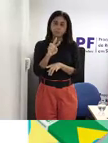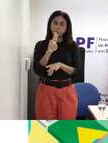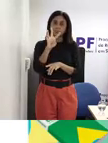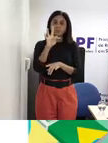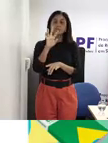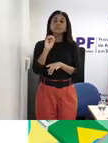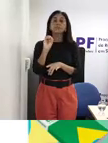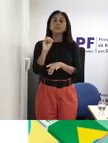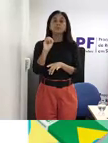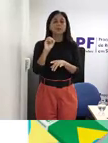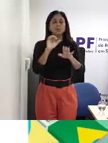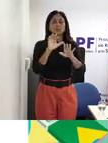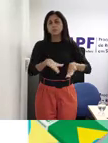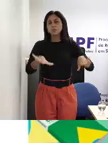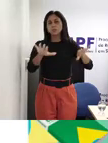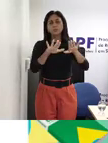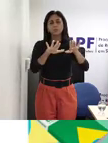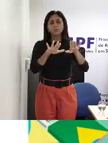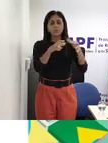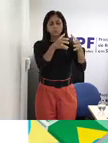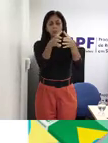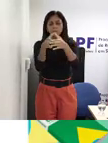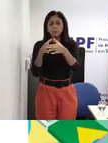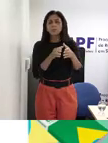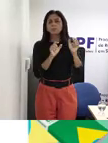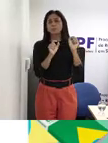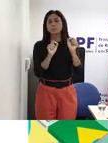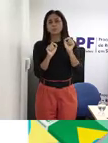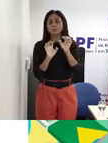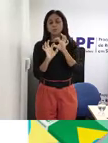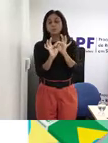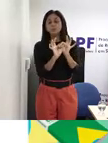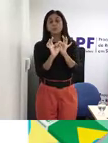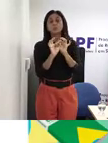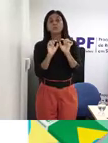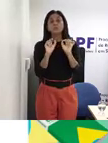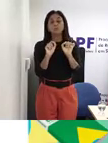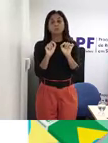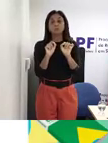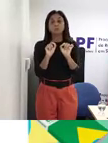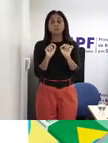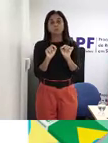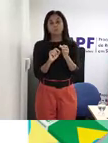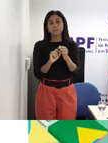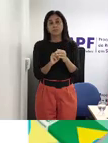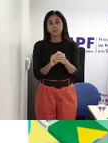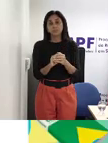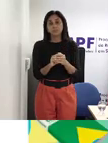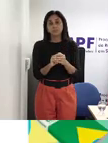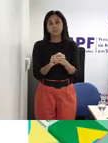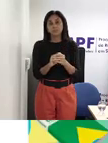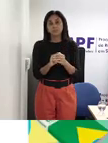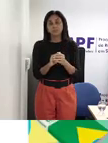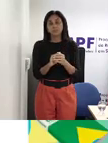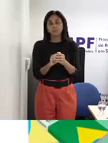proteção ela induziu também os nossos tribunais com em alguns de